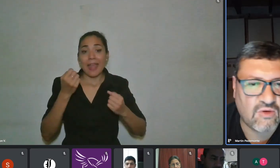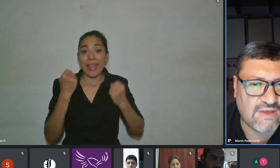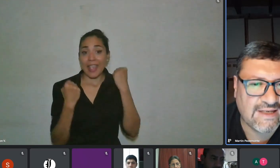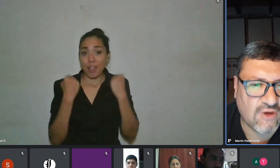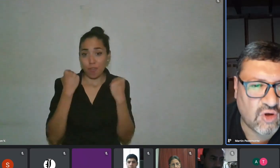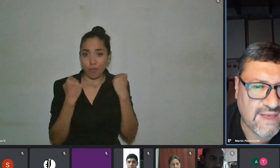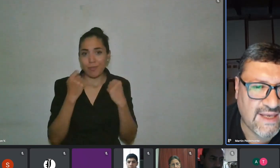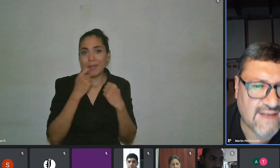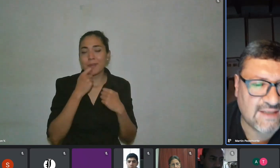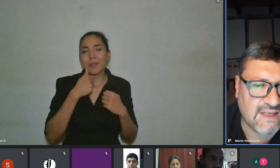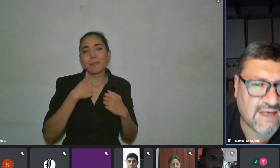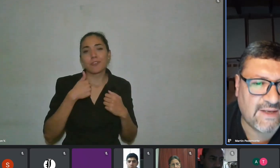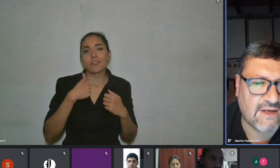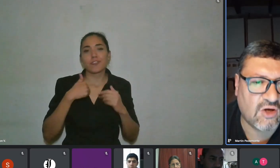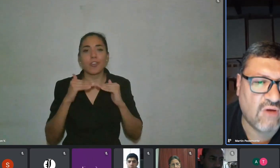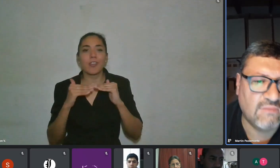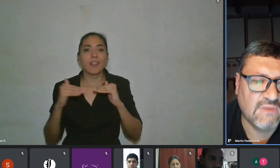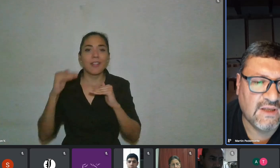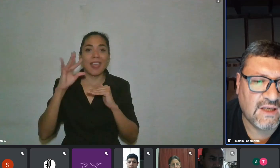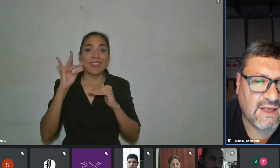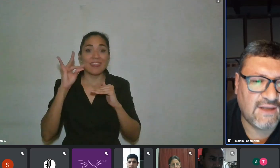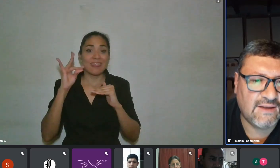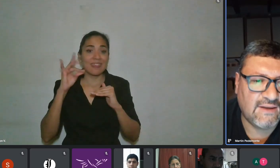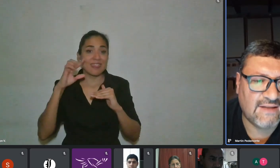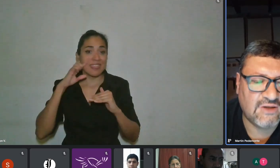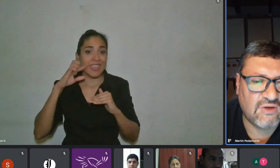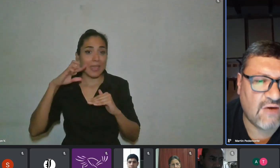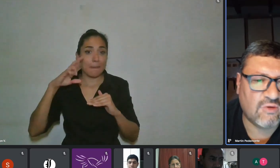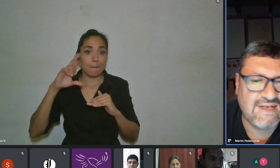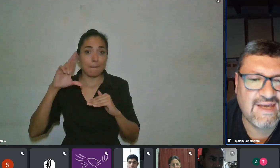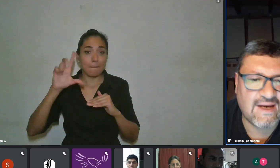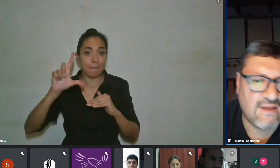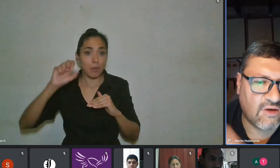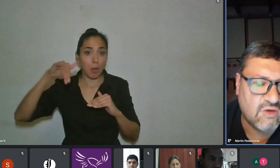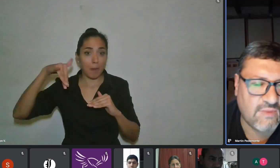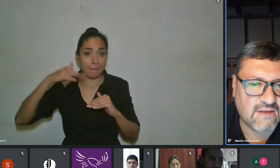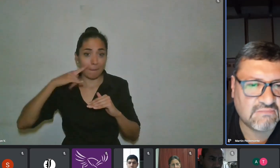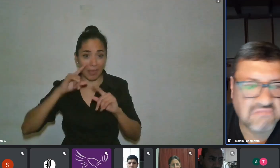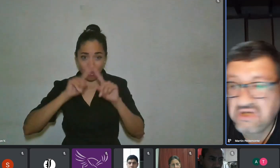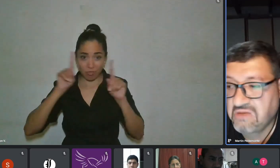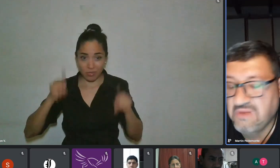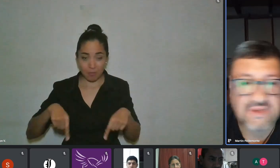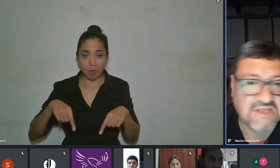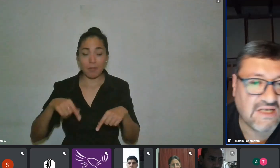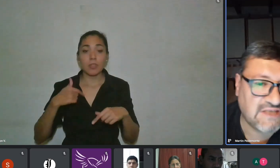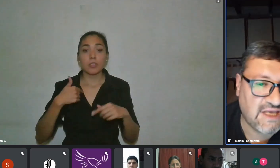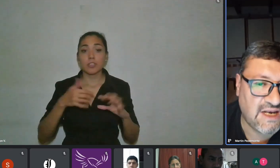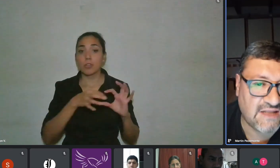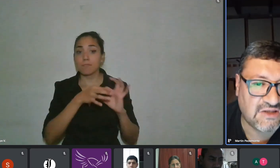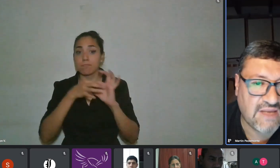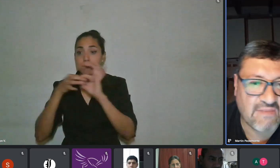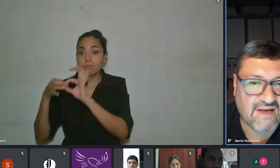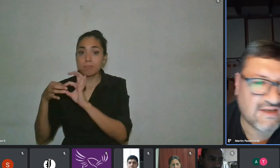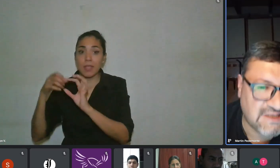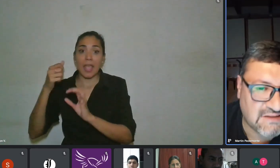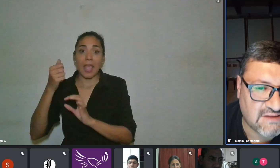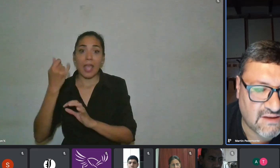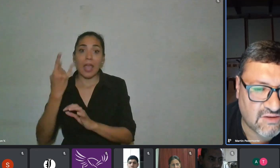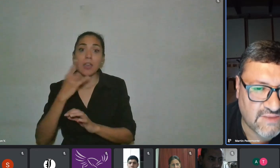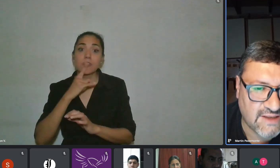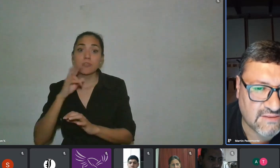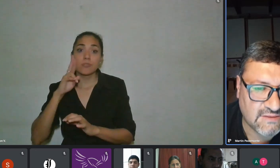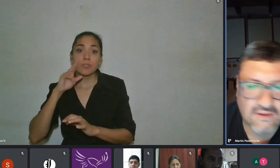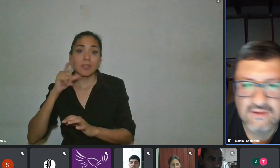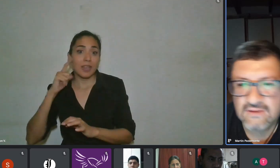diplomado en economía que tiene que ver con la teoría austríaca de la economía. y no me especialicé en la teoría marxista de